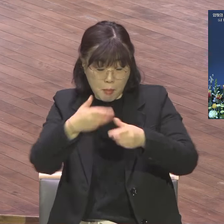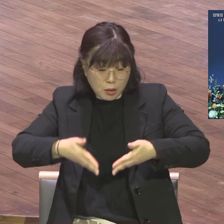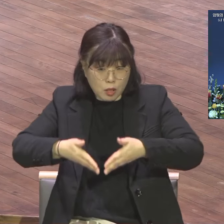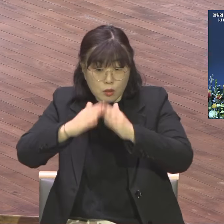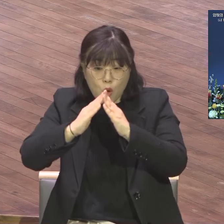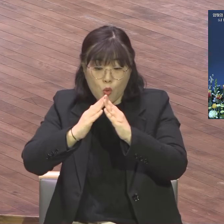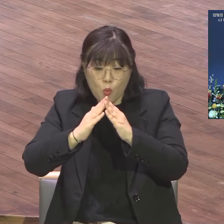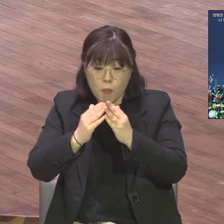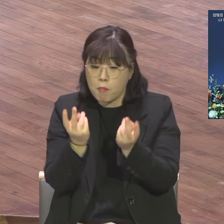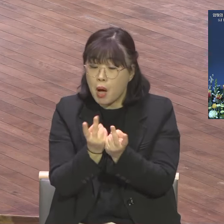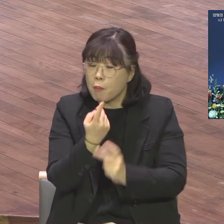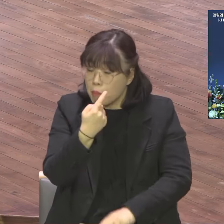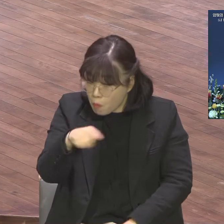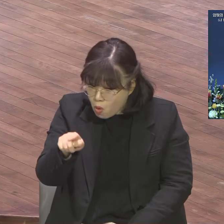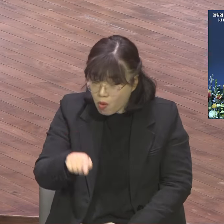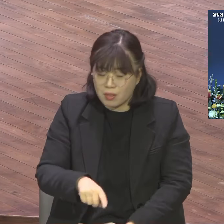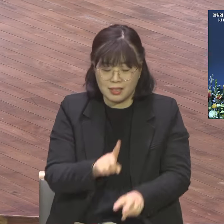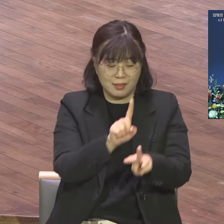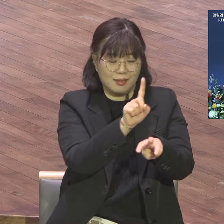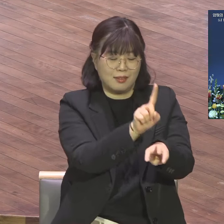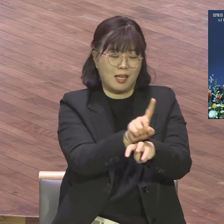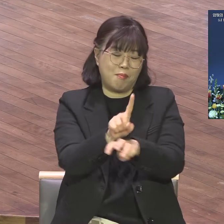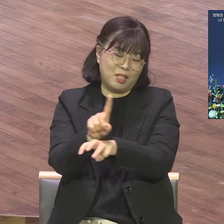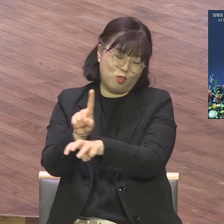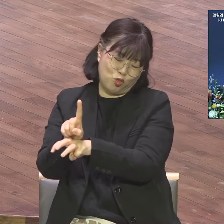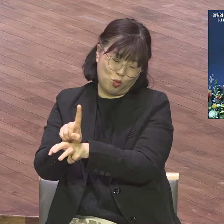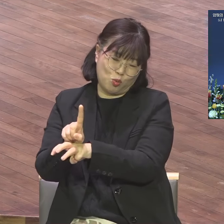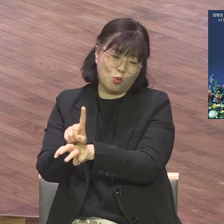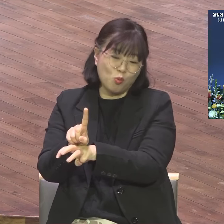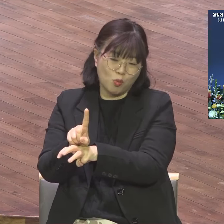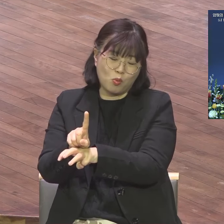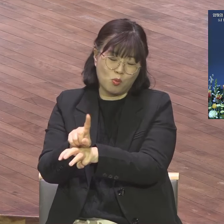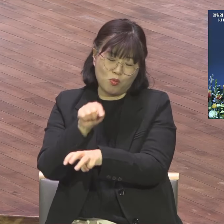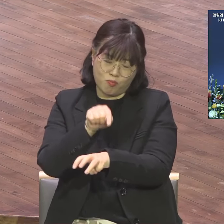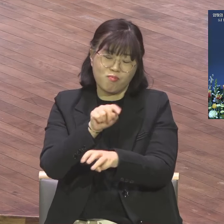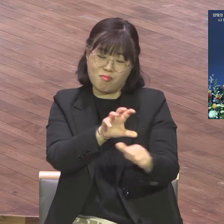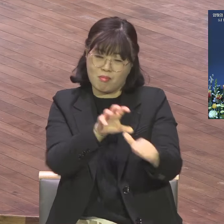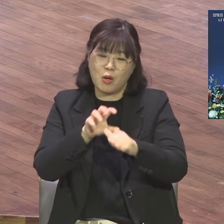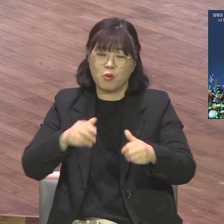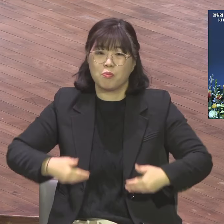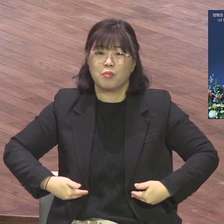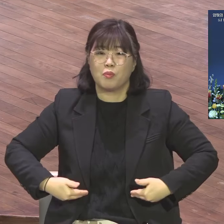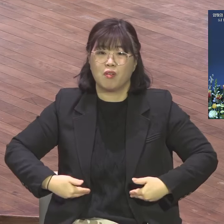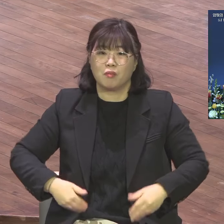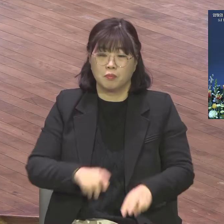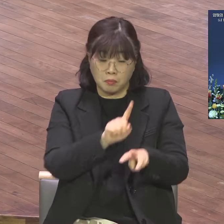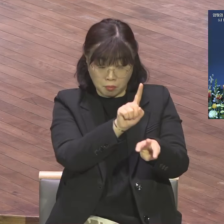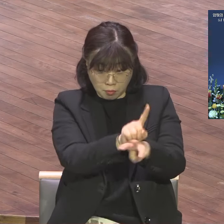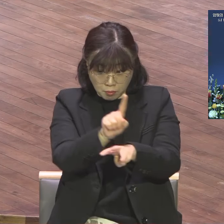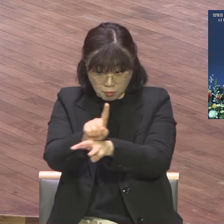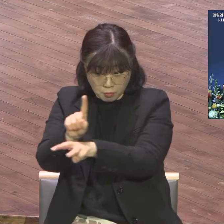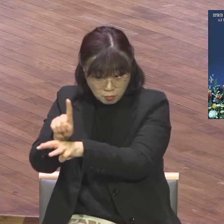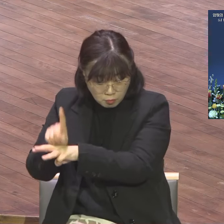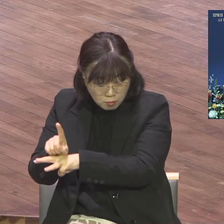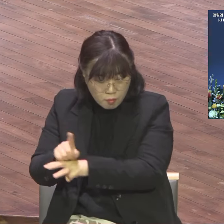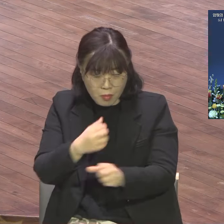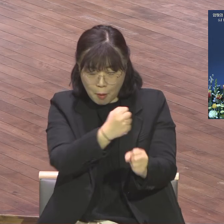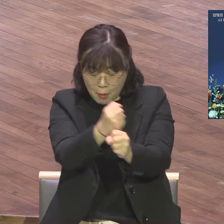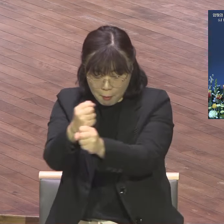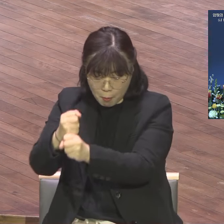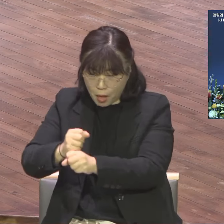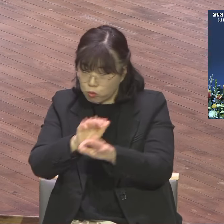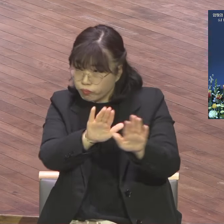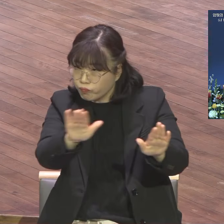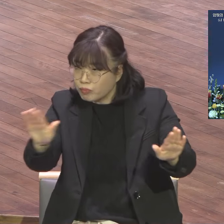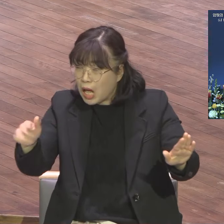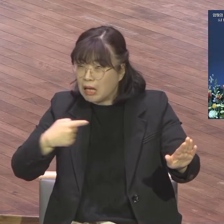중요한 키예요. 3.1조 3운동. 아직도 3.1조 3운동을 만들어 놓고 활동 안 하는 분들